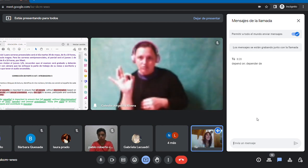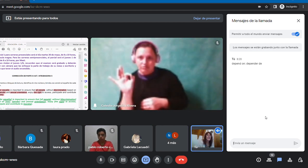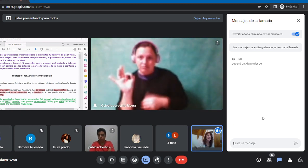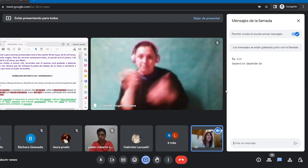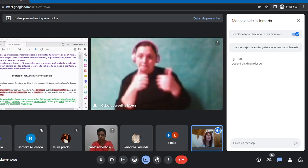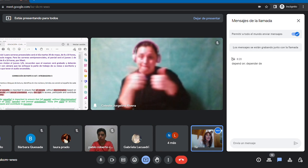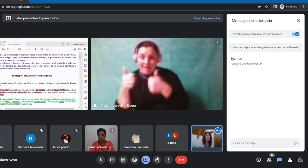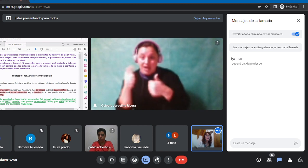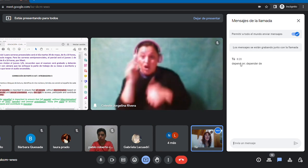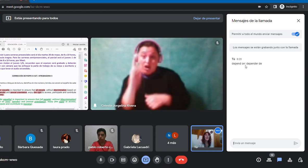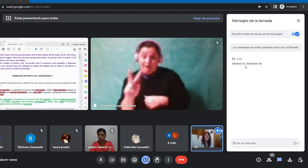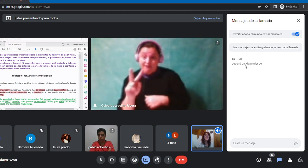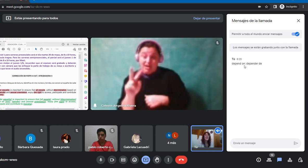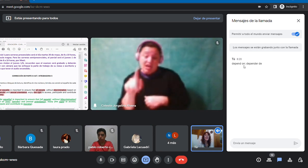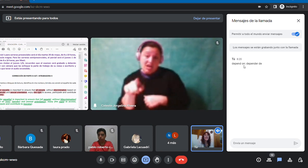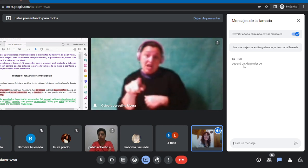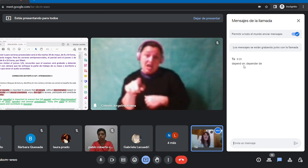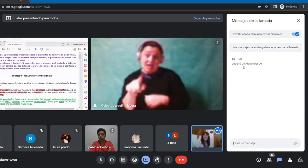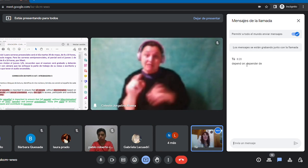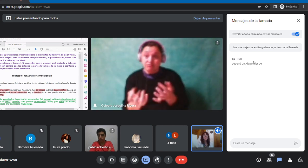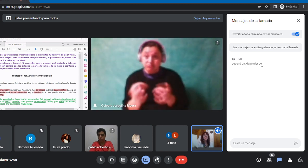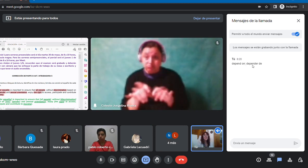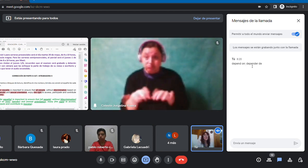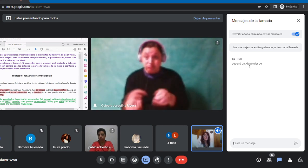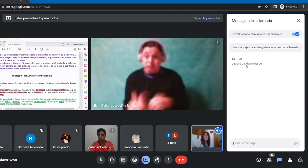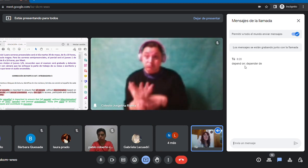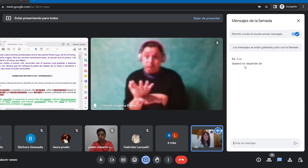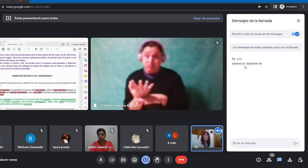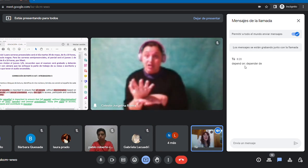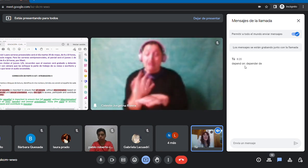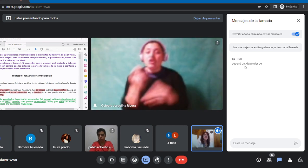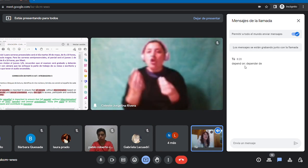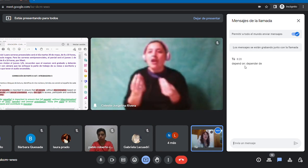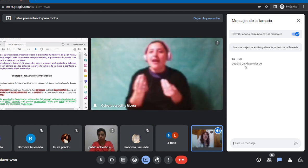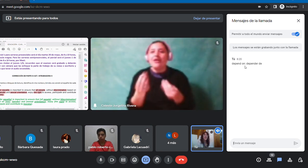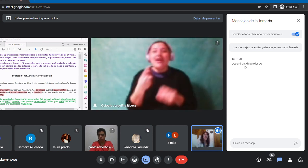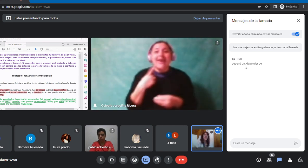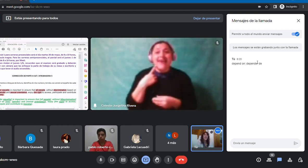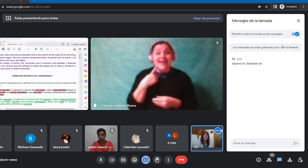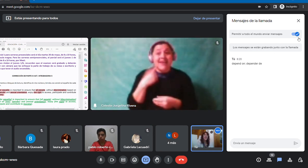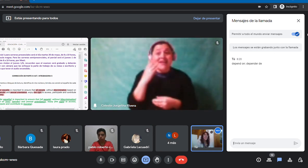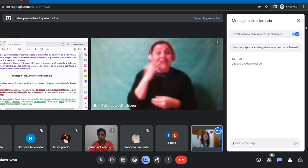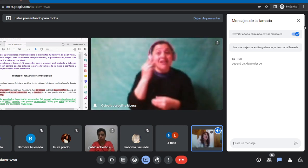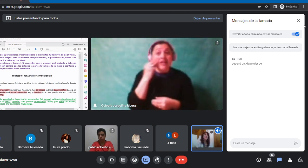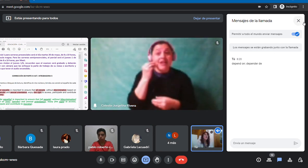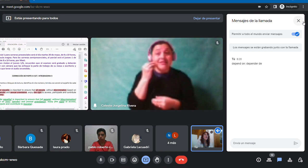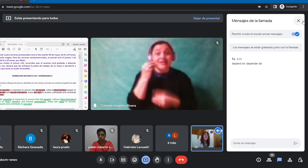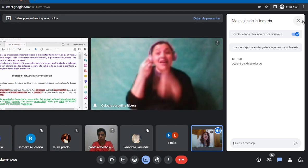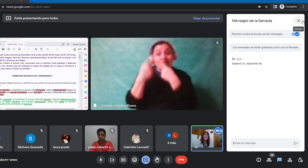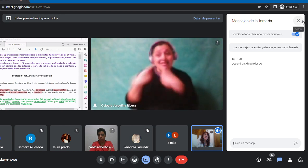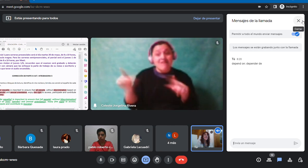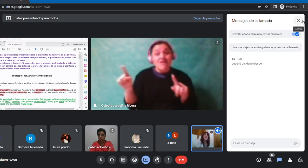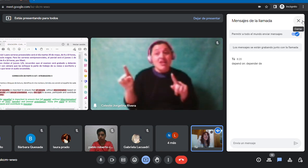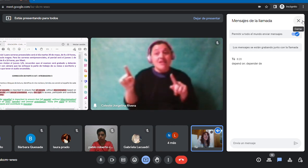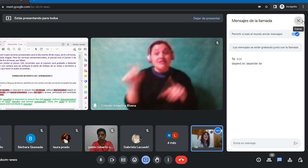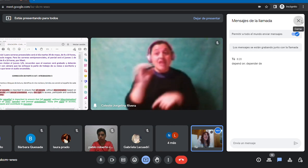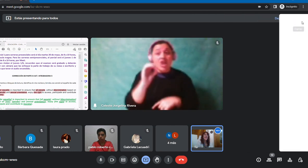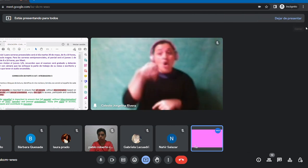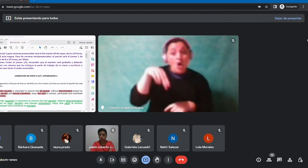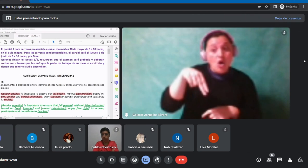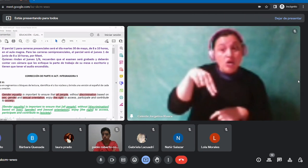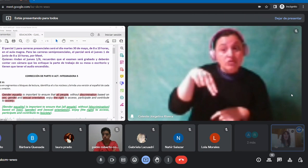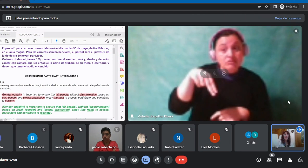en el chat. En inglés, la preposición que se usa es on. Pero eso no quiere decir